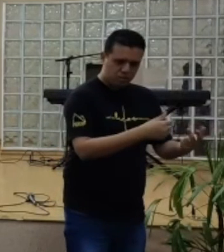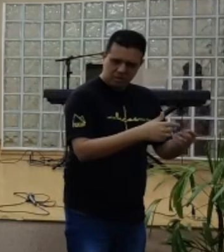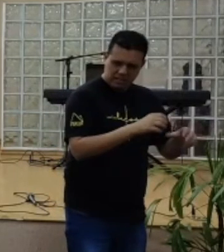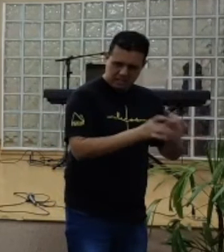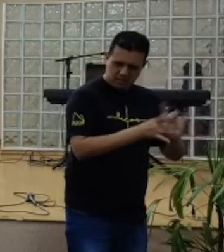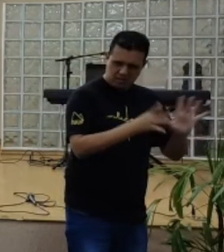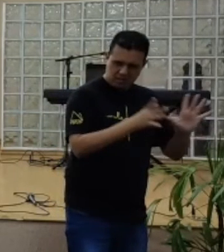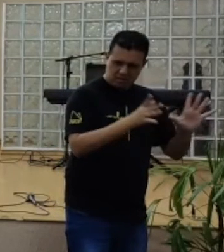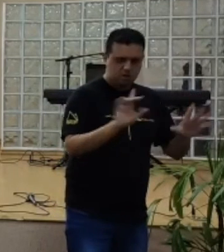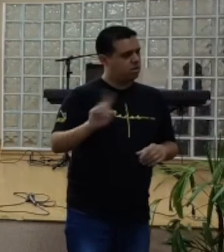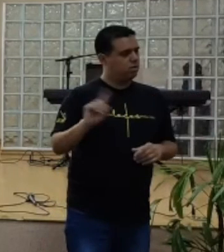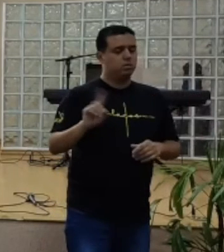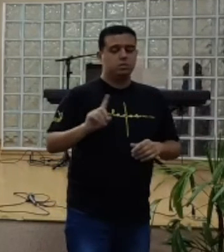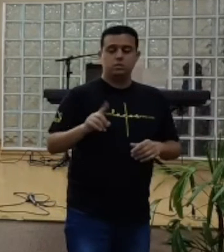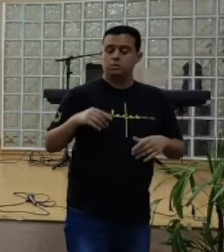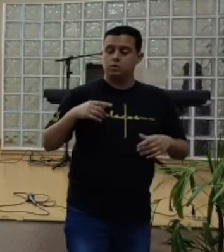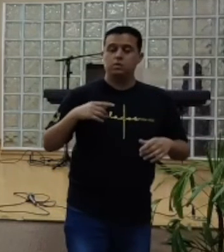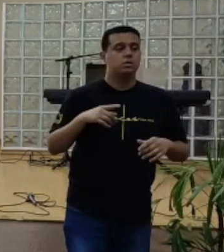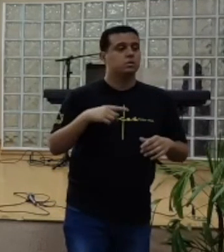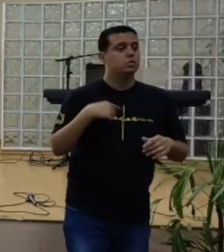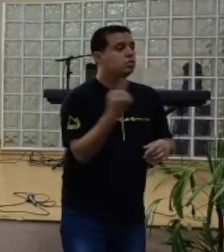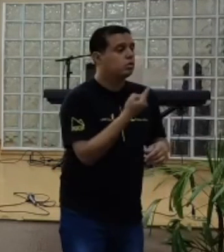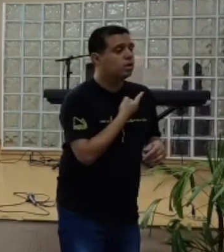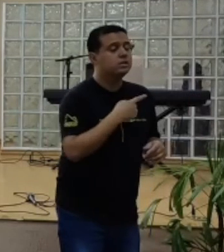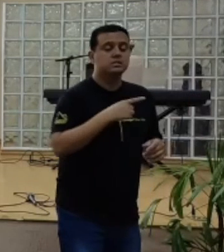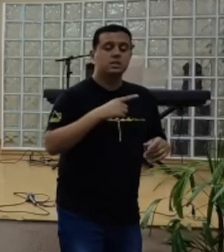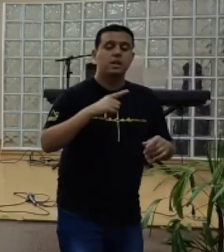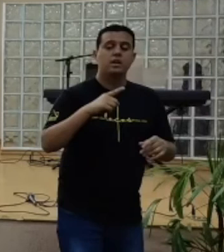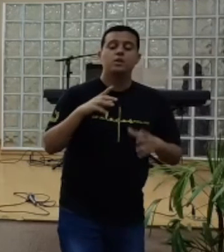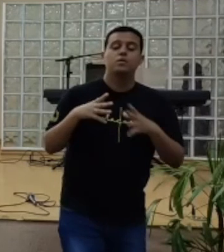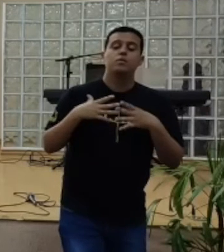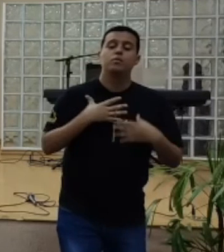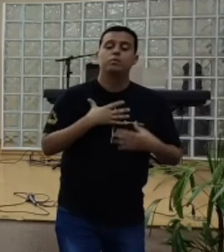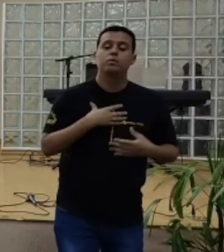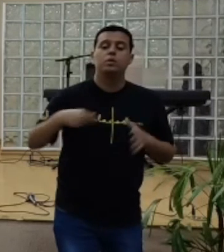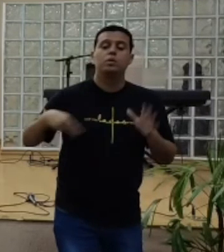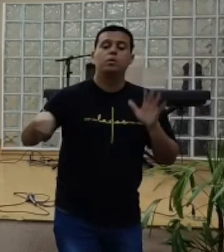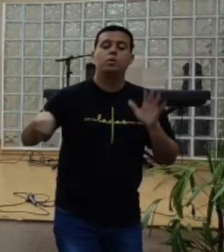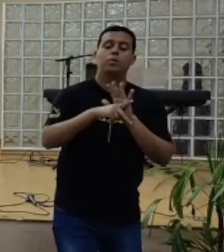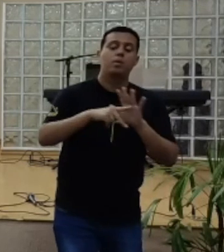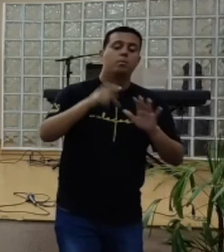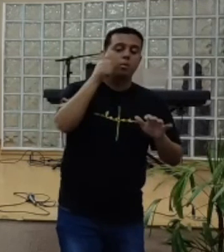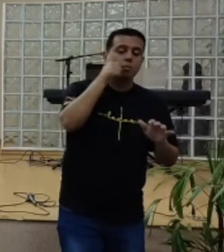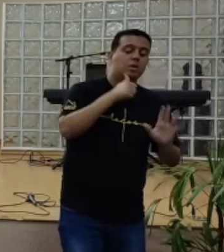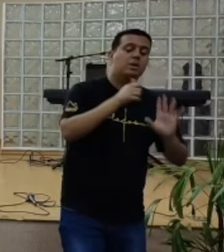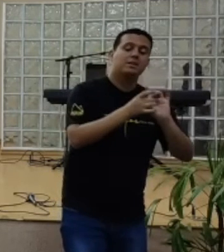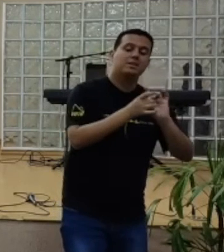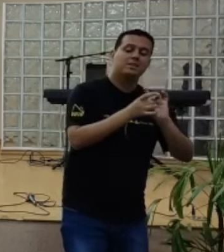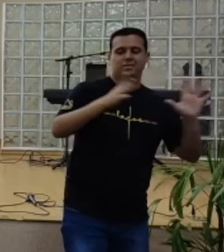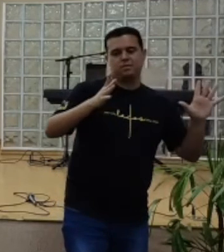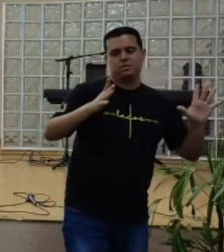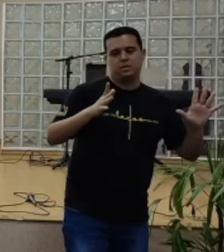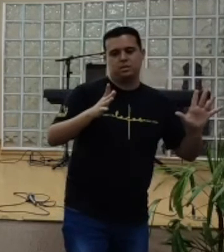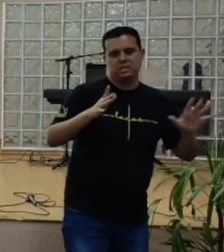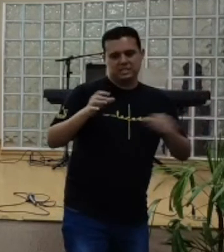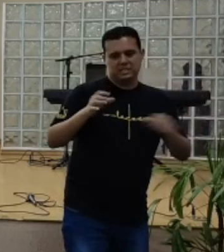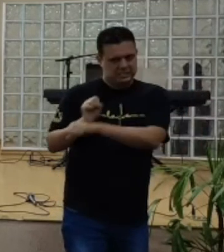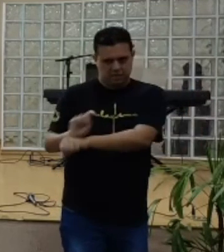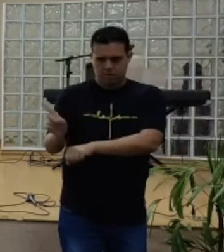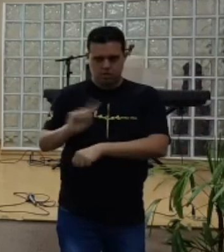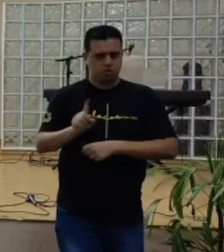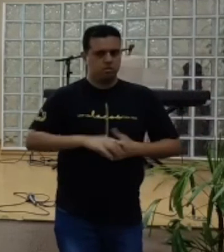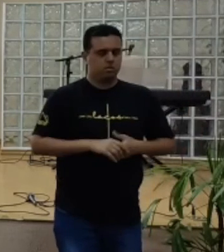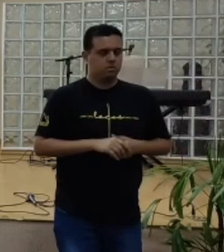irmãos, somos filhos não da escrava, mas sim da livre. O desfecho dessa história